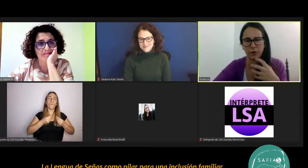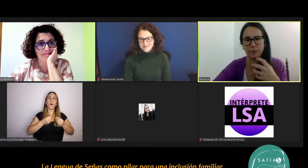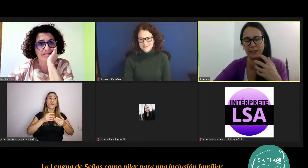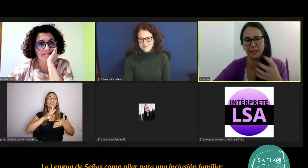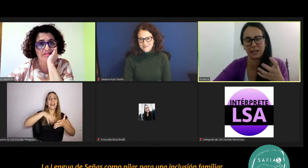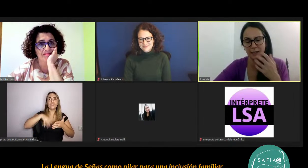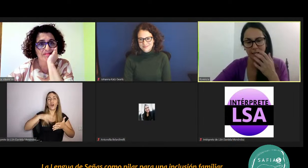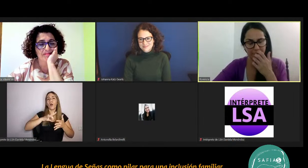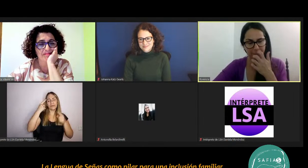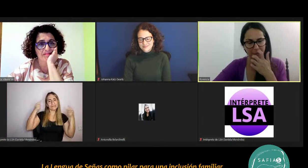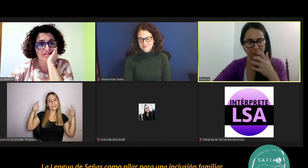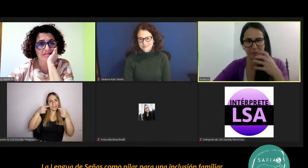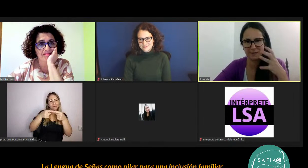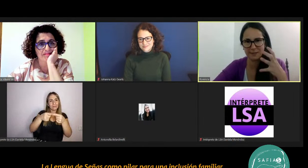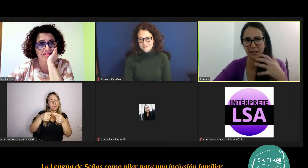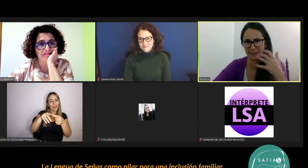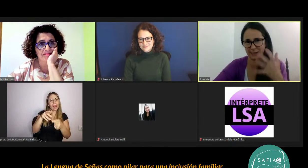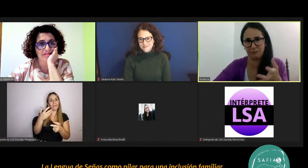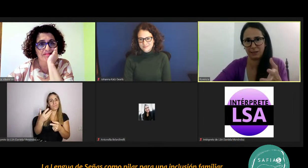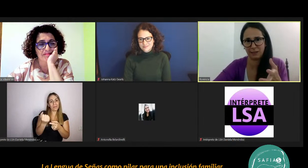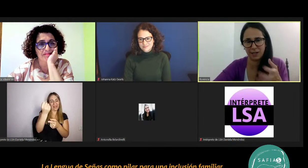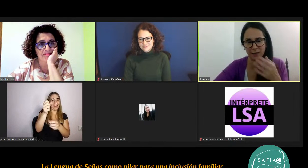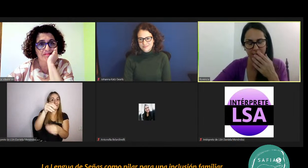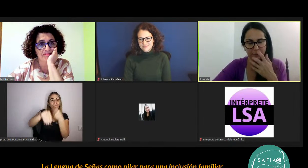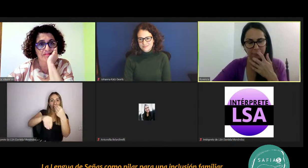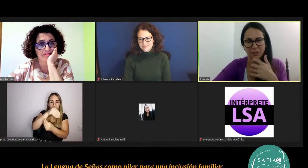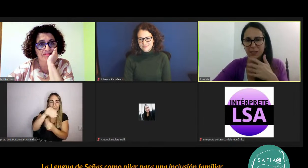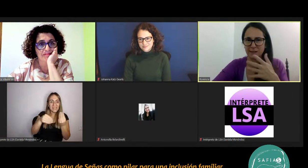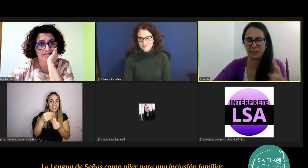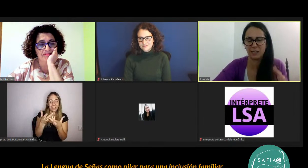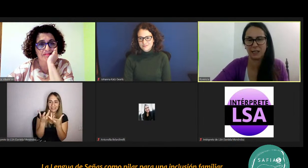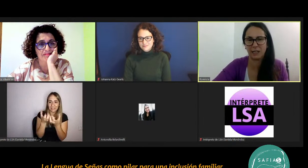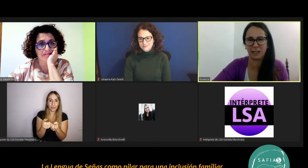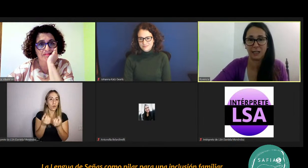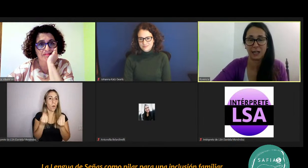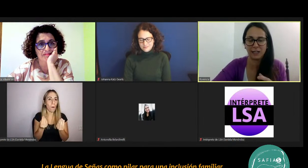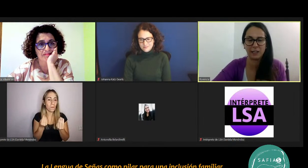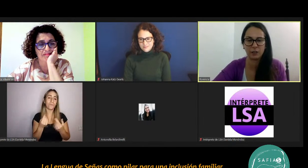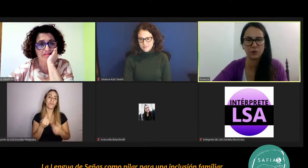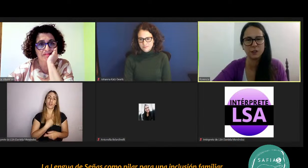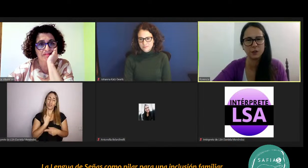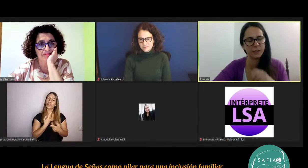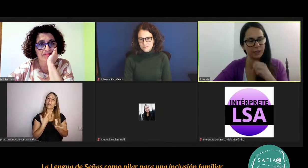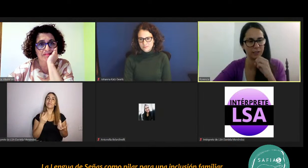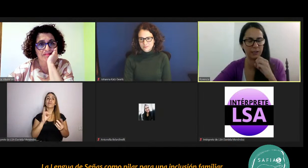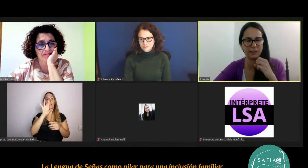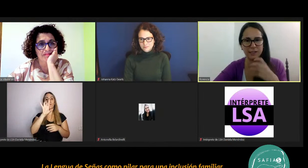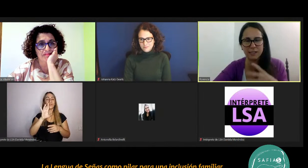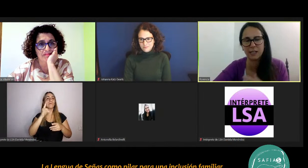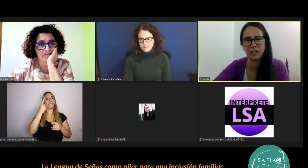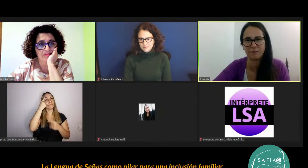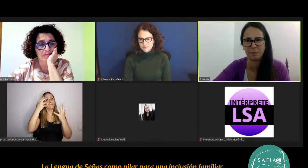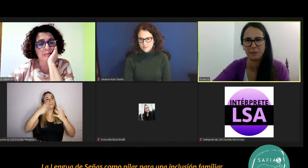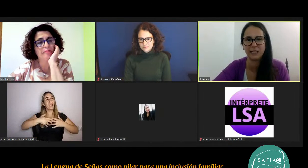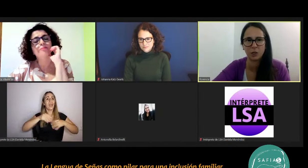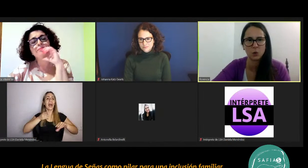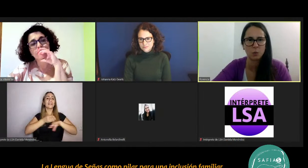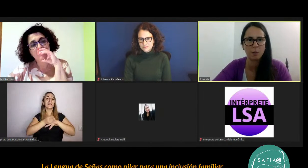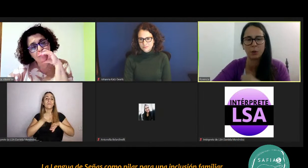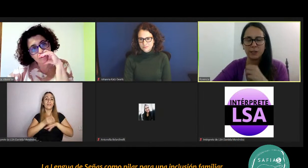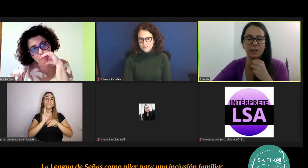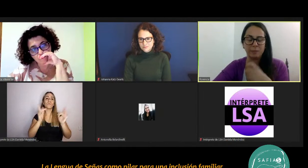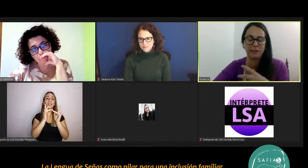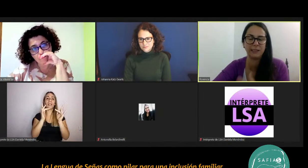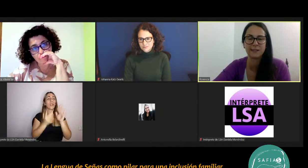solo fue brindar y pensar la accesibilidad que salía a las redes, ¿no? Sino en esta llegada a la familia, ¿no?